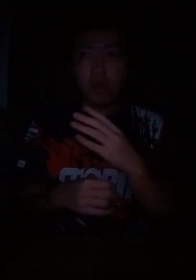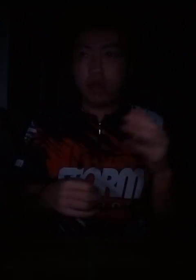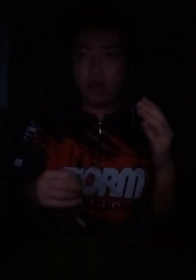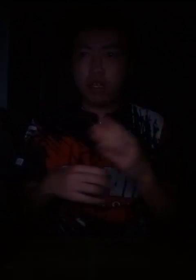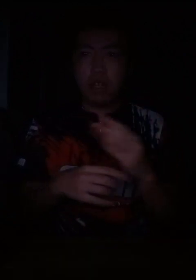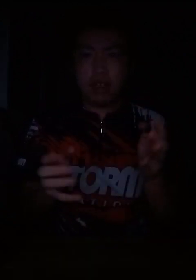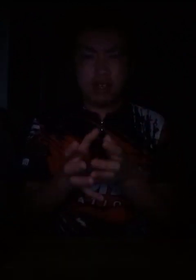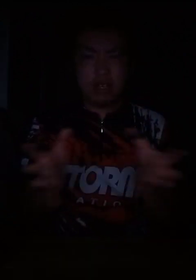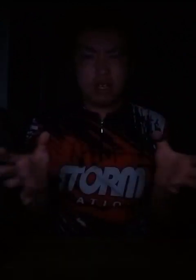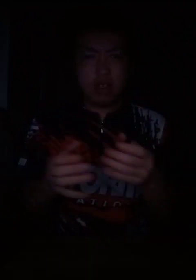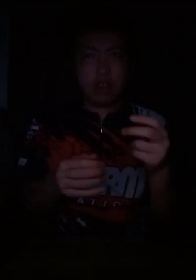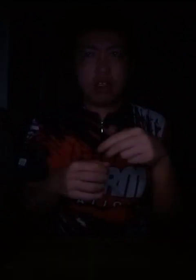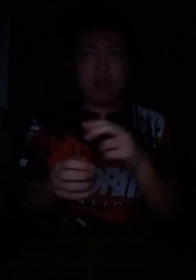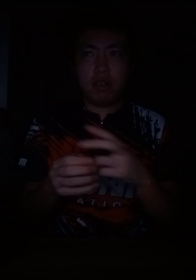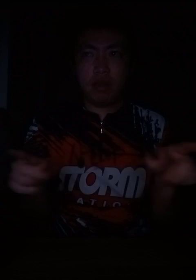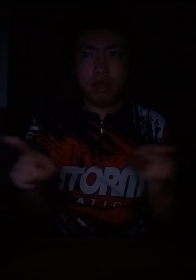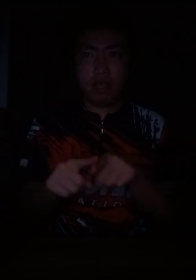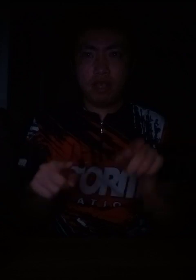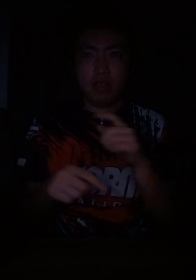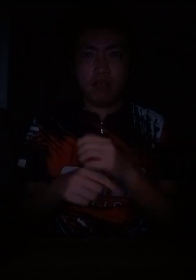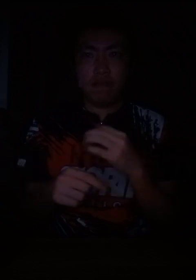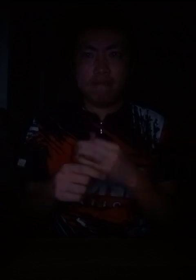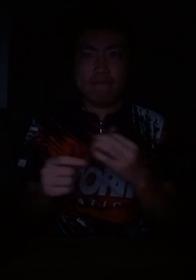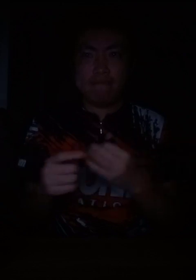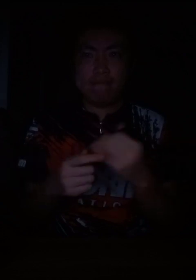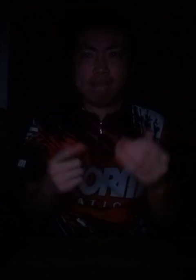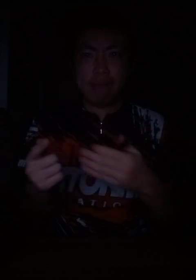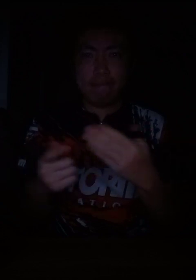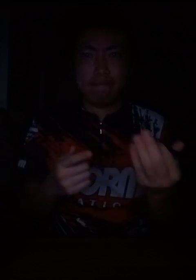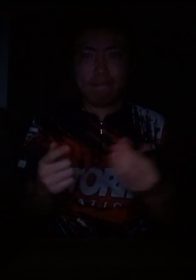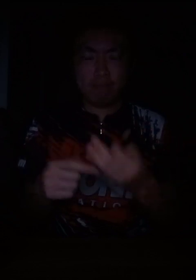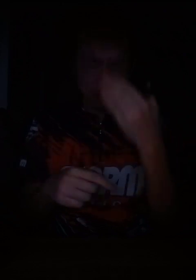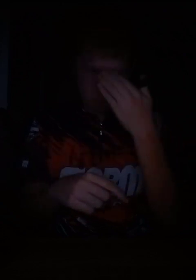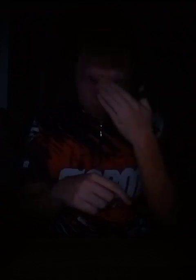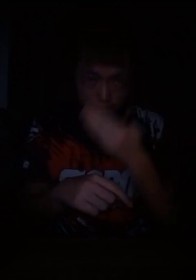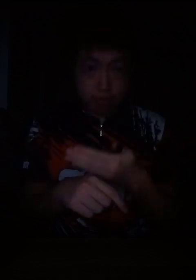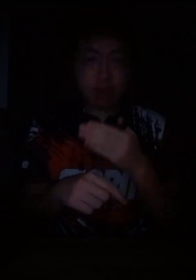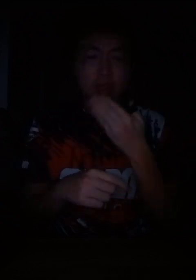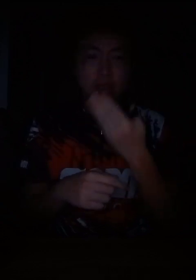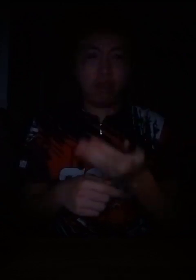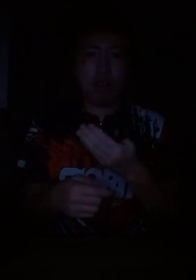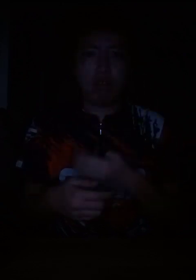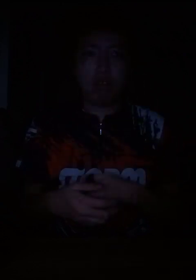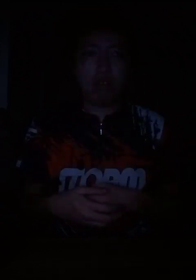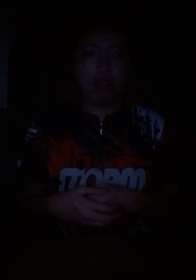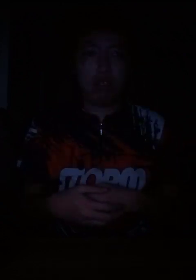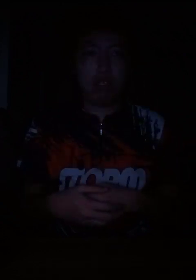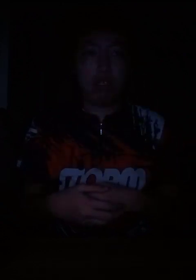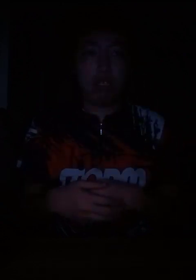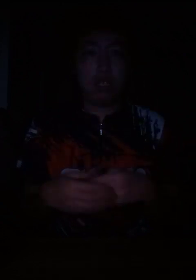한 아파트에서 김 씨를 만나 시간이 오래 걸려 미안하다는 말도 했습니다. 지난 몇 달